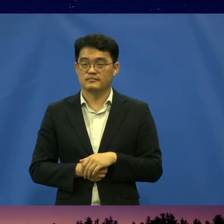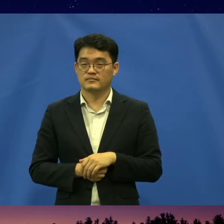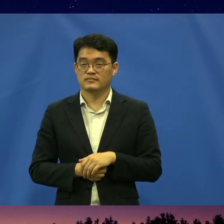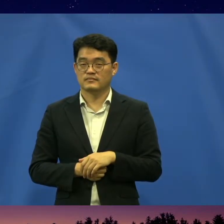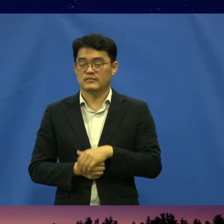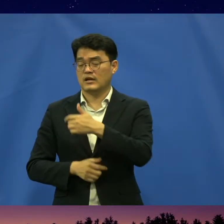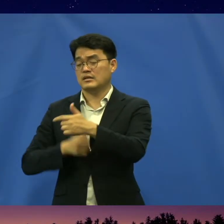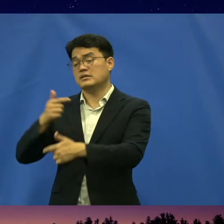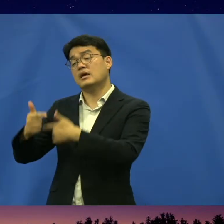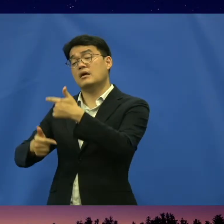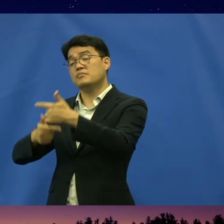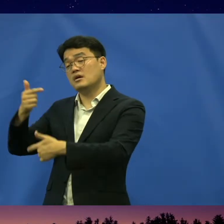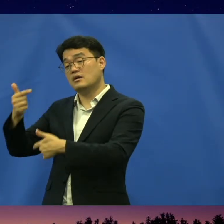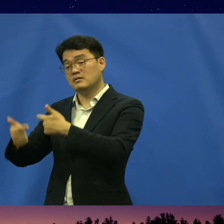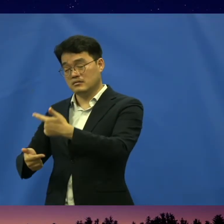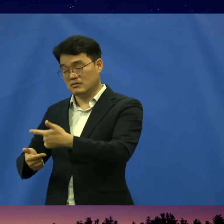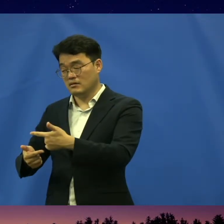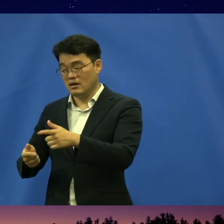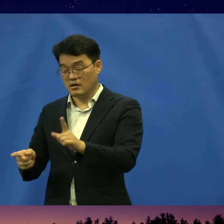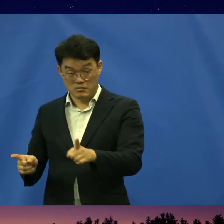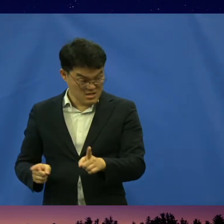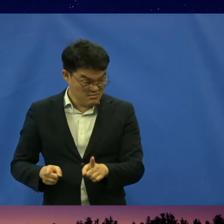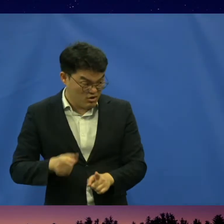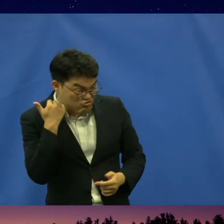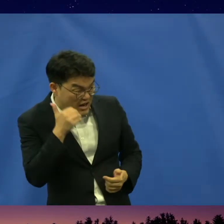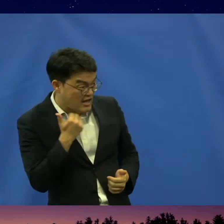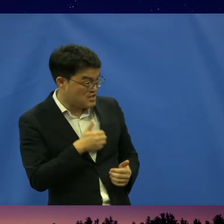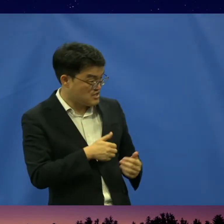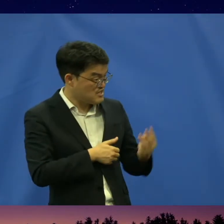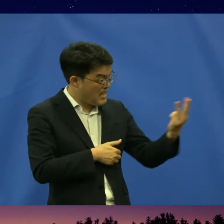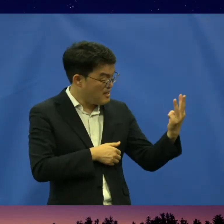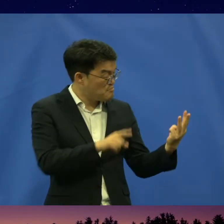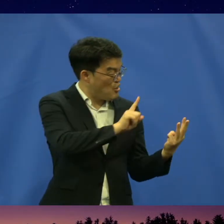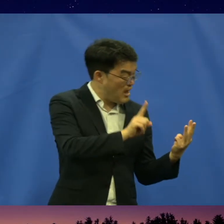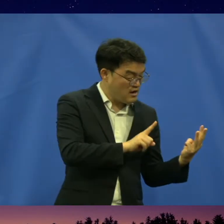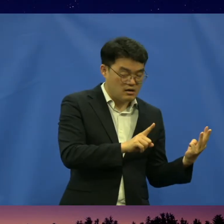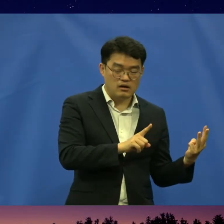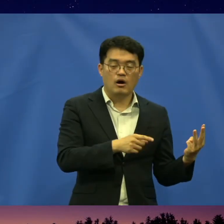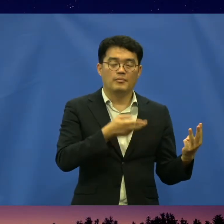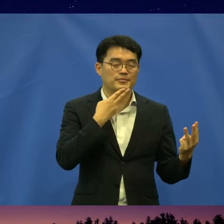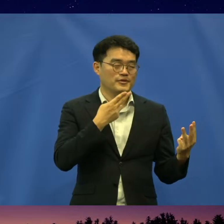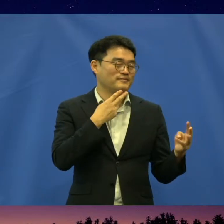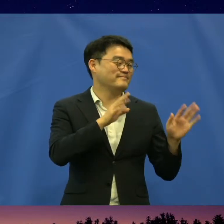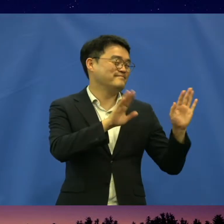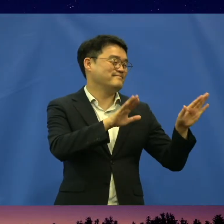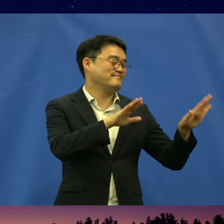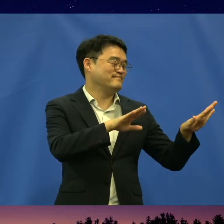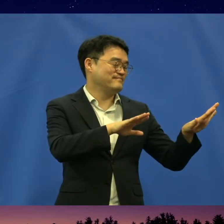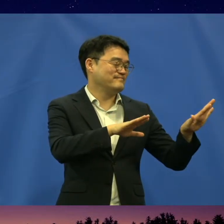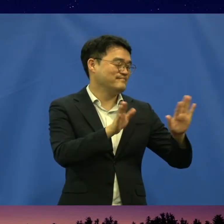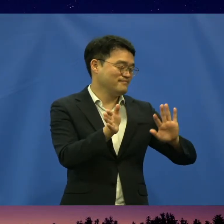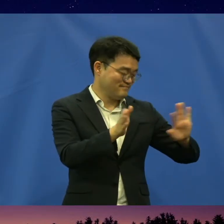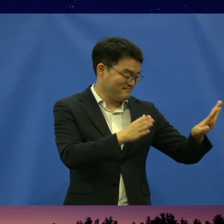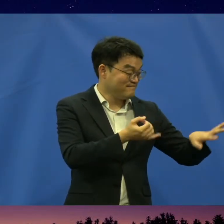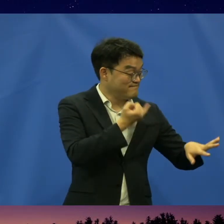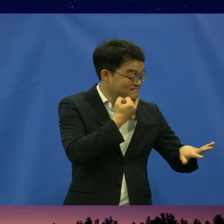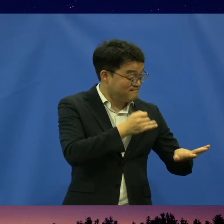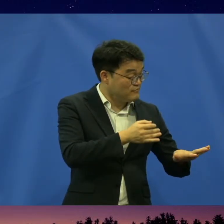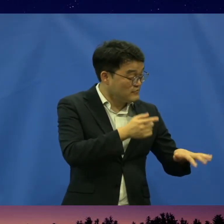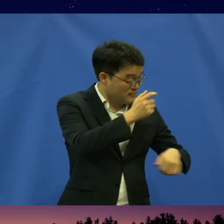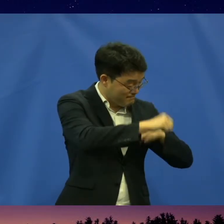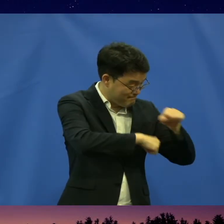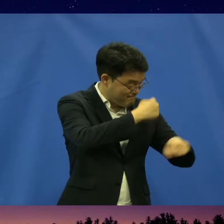느헤미야는 그런 한가한 사람이 아니에요. 한가한 사람이 아니에요. 하나님의 나라를 위해 달려가는 사람들은요, 다른 사람들에